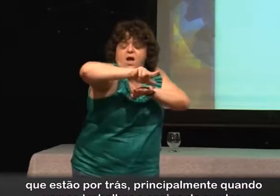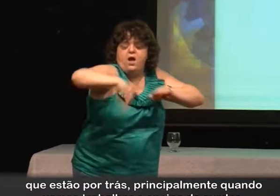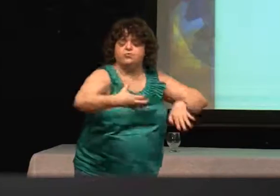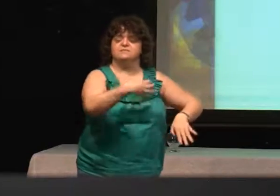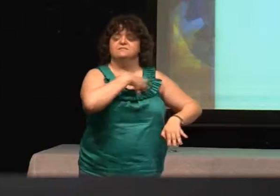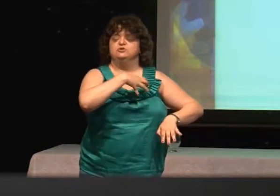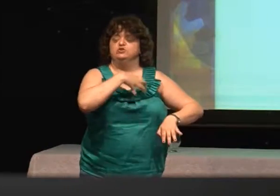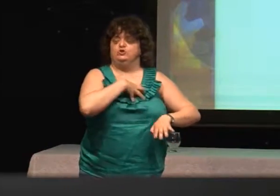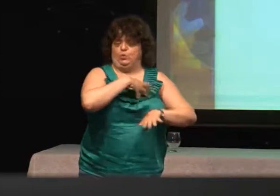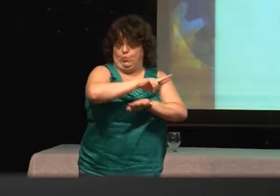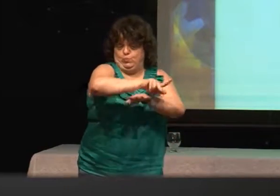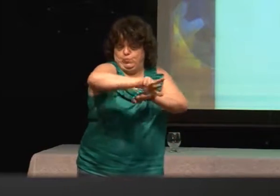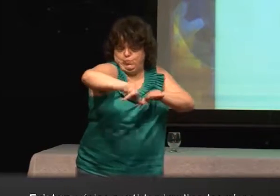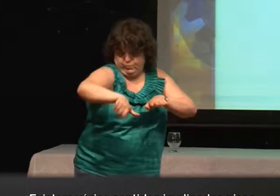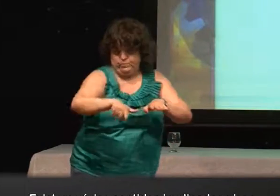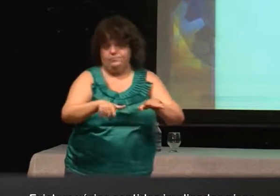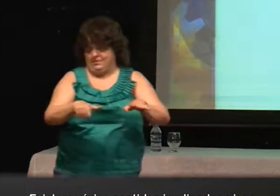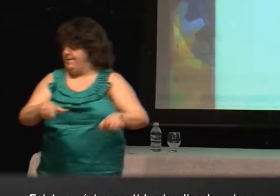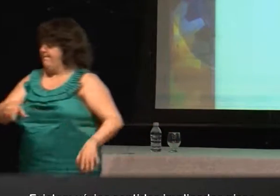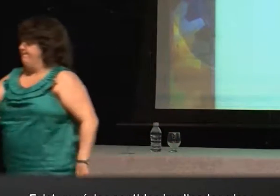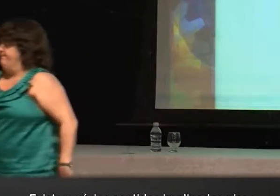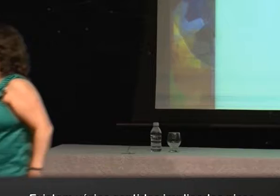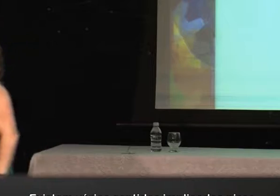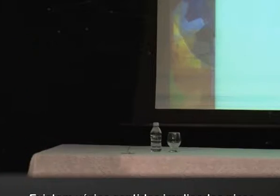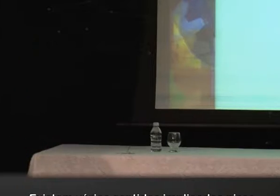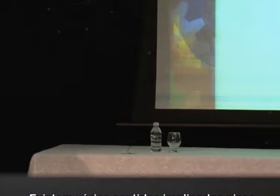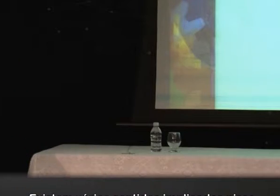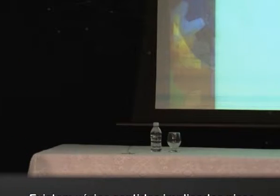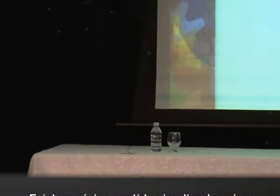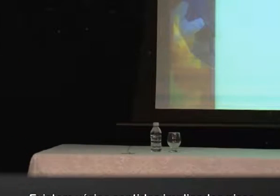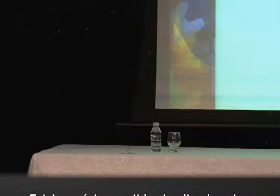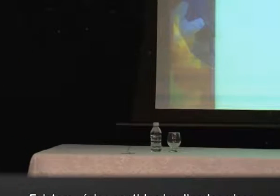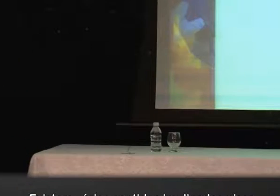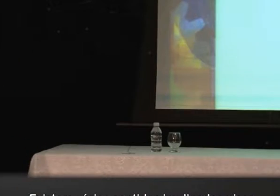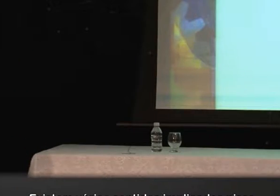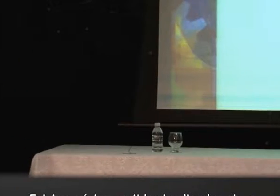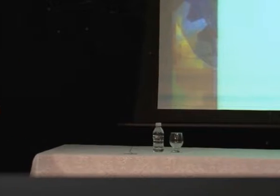surdos. Então, existem vários sentidos imbricados nisso.